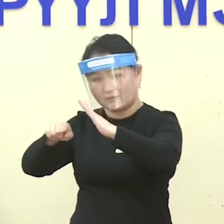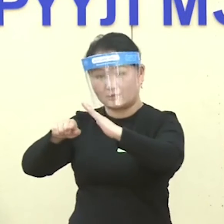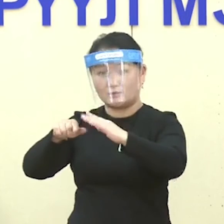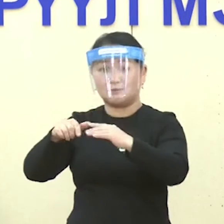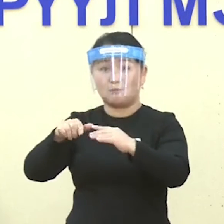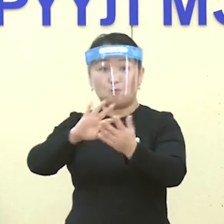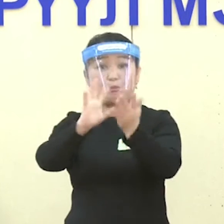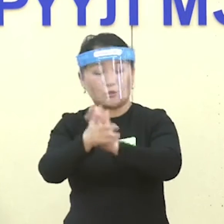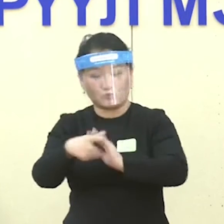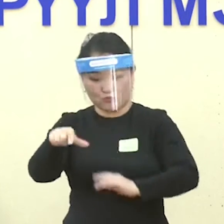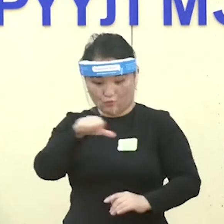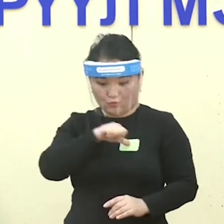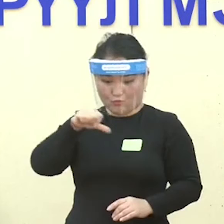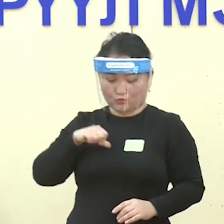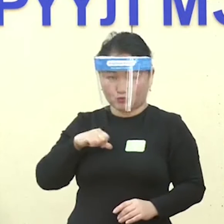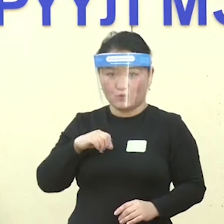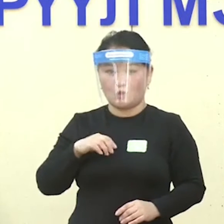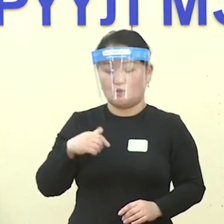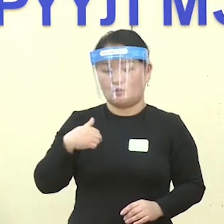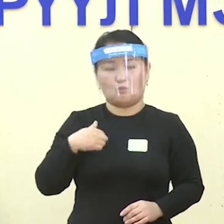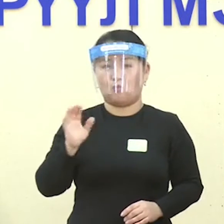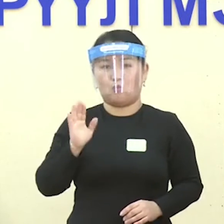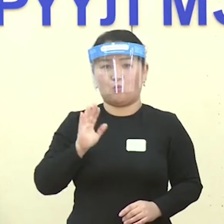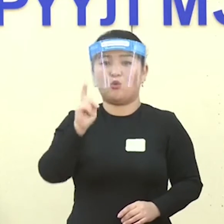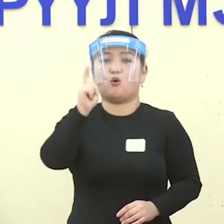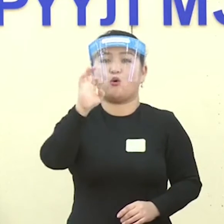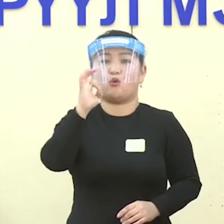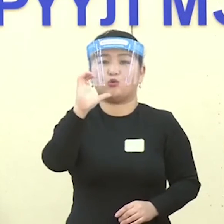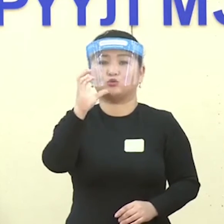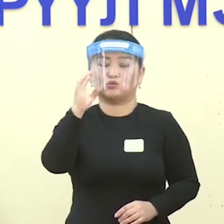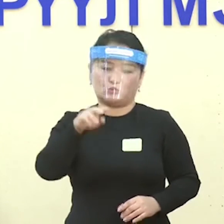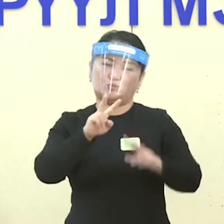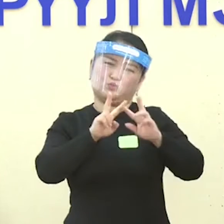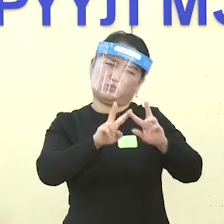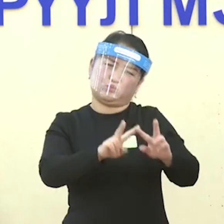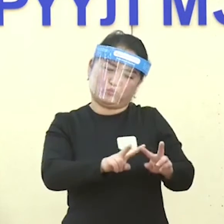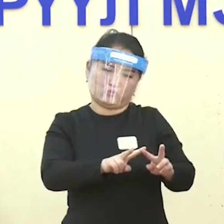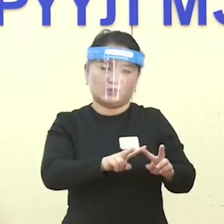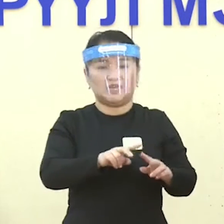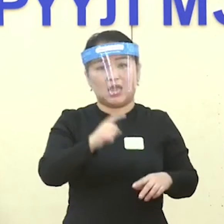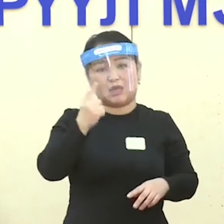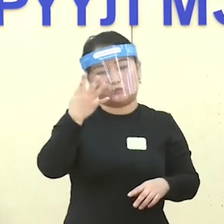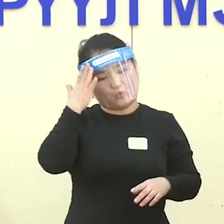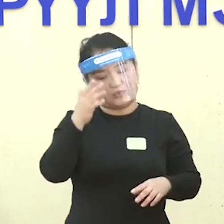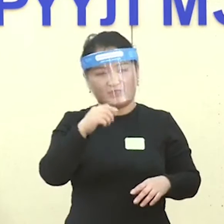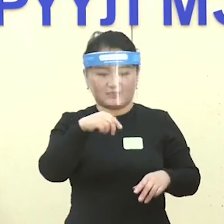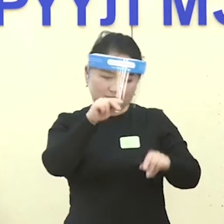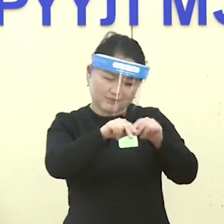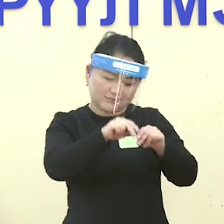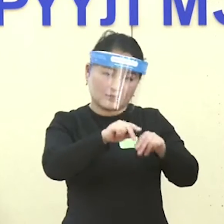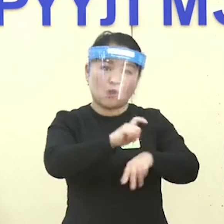тээддээр маан өөрс нэу санл таваад хүсөвтээд өргэлч лүүлдэн хэнэлтэйн хүгцаагаа өнгэрюу юэгэсэн